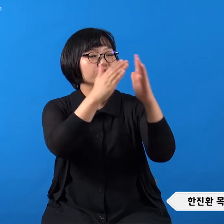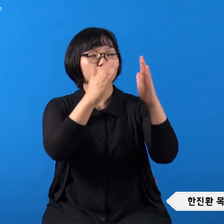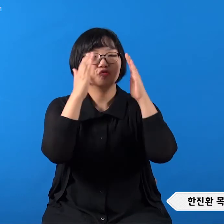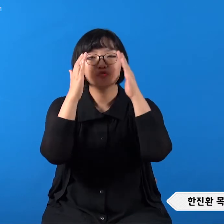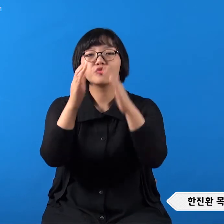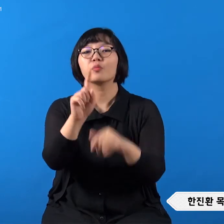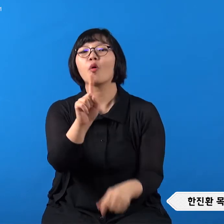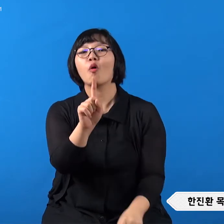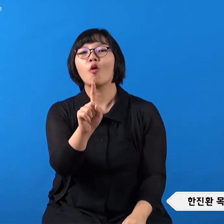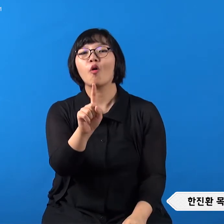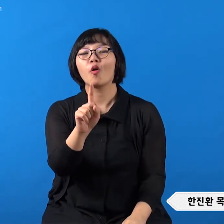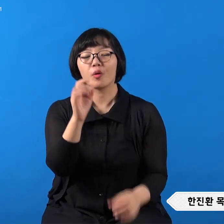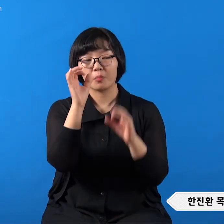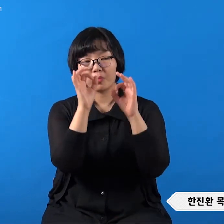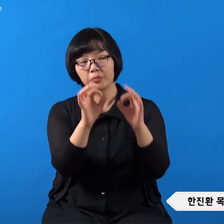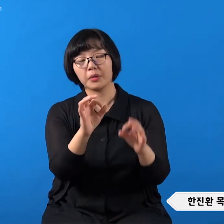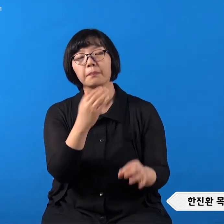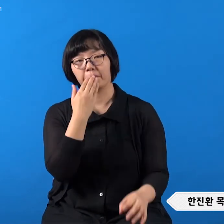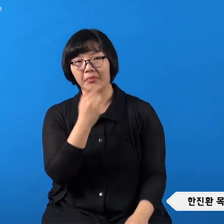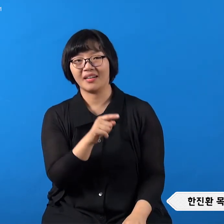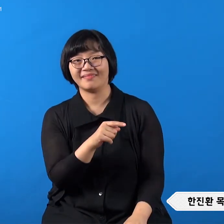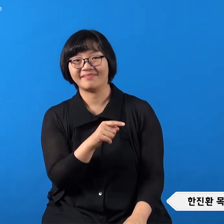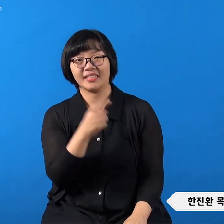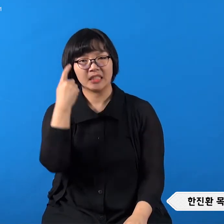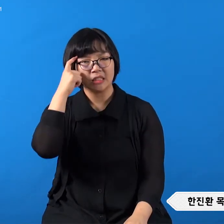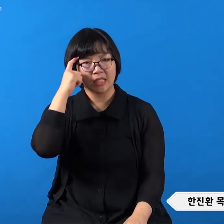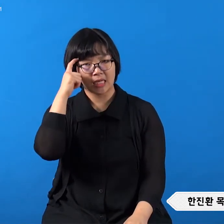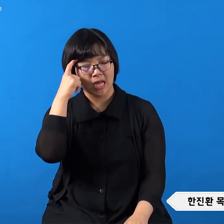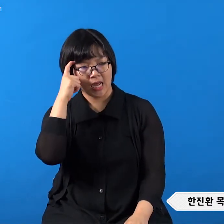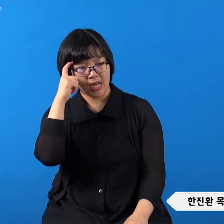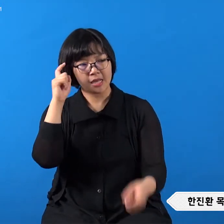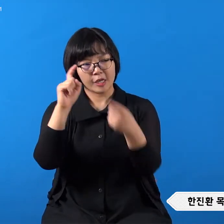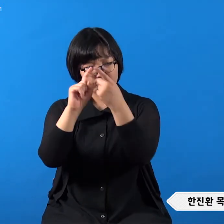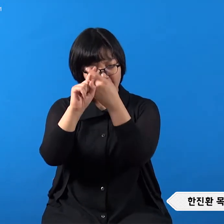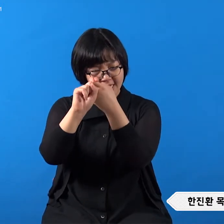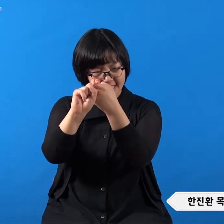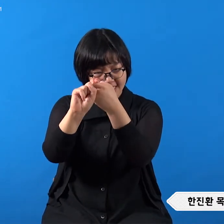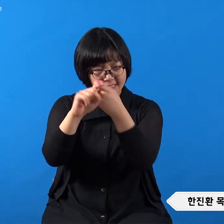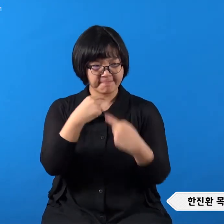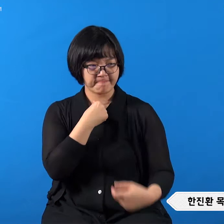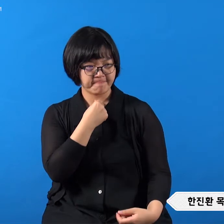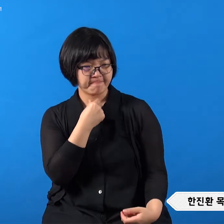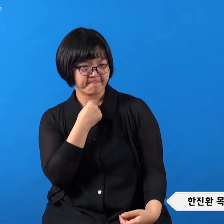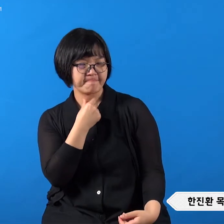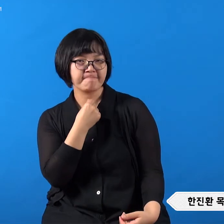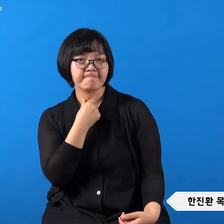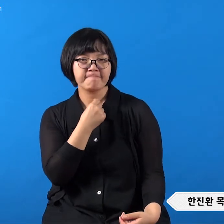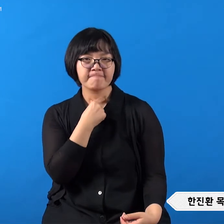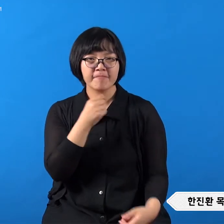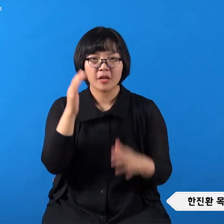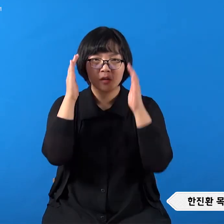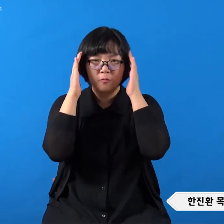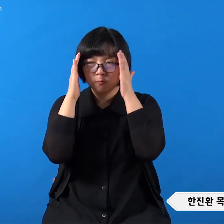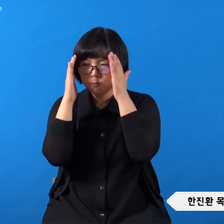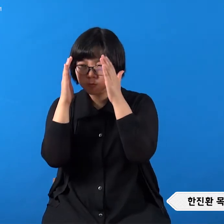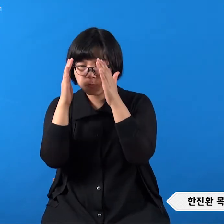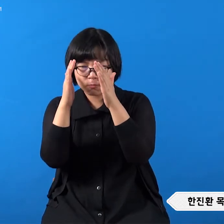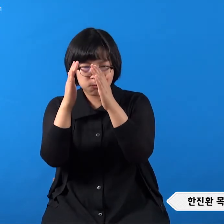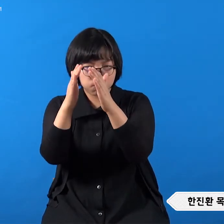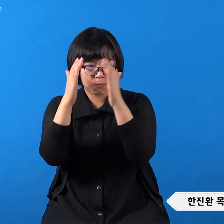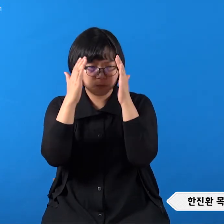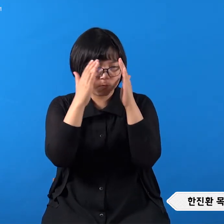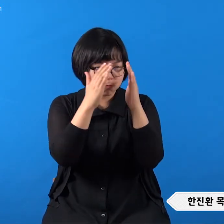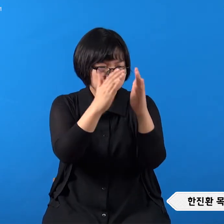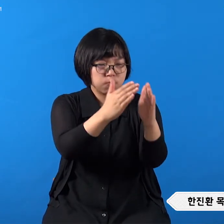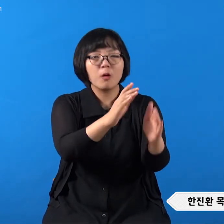있습니다. 자기의 생각과 사고와 관심사, 소원, 그게 어디에 총 집중되어